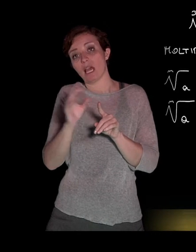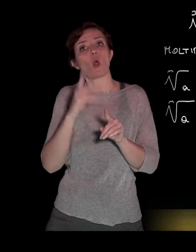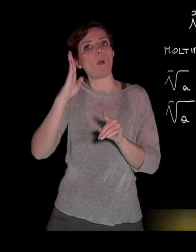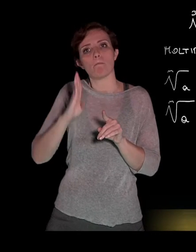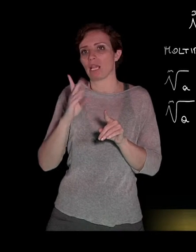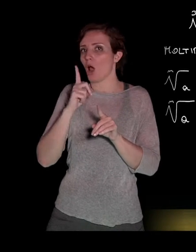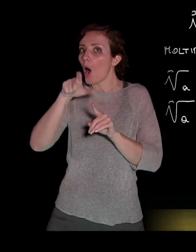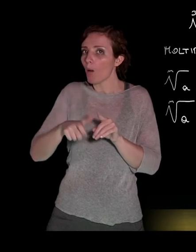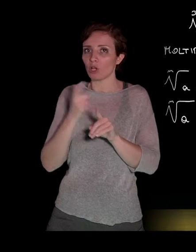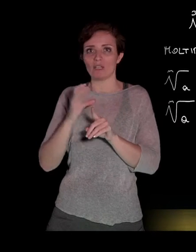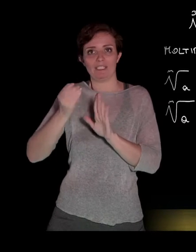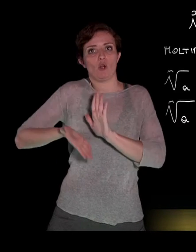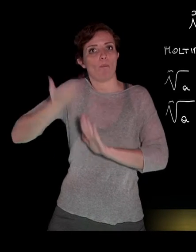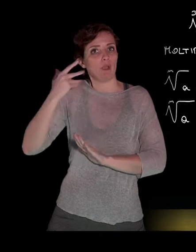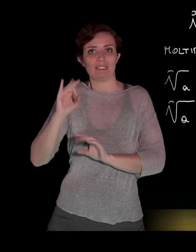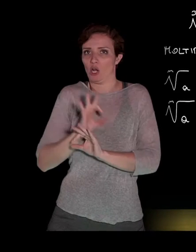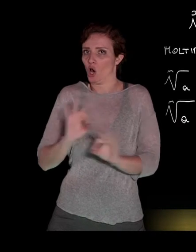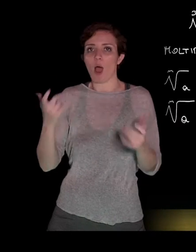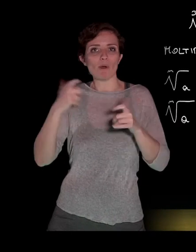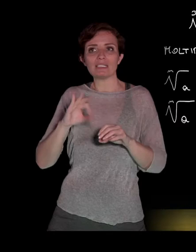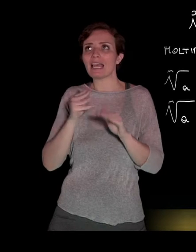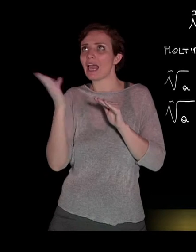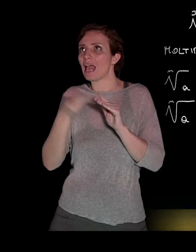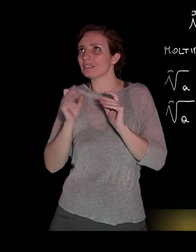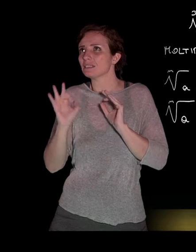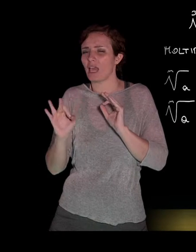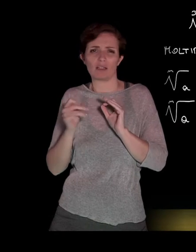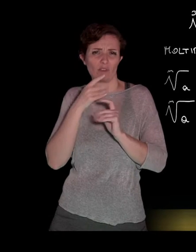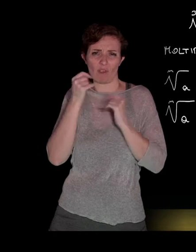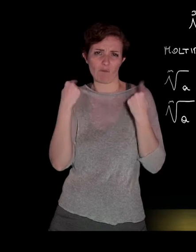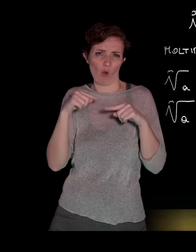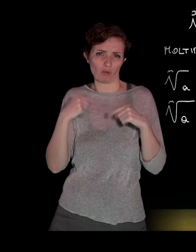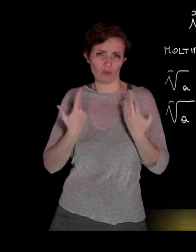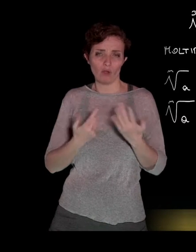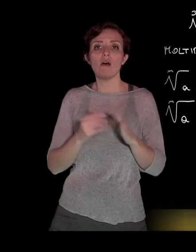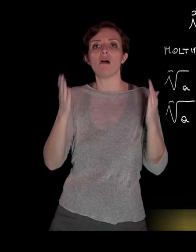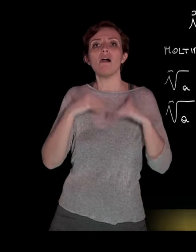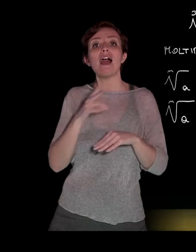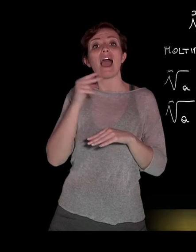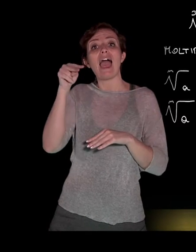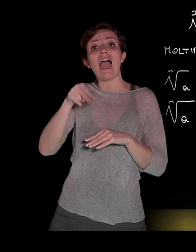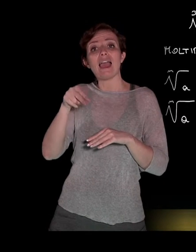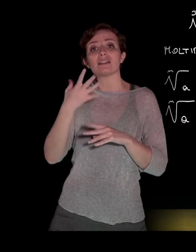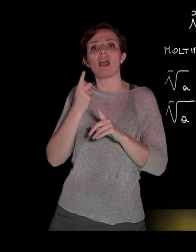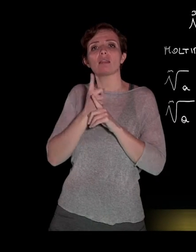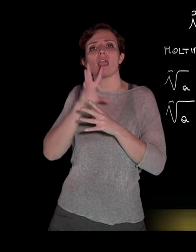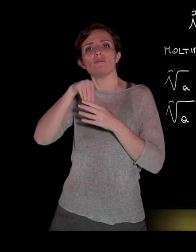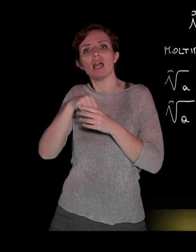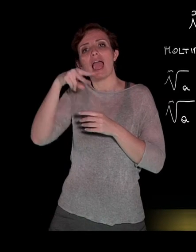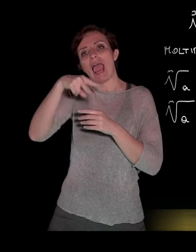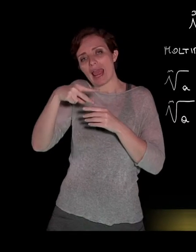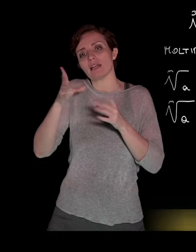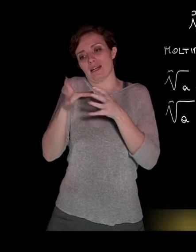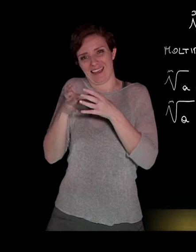nullo perché altrimenti andrebbe priva di significato la scrittura ed n appartenente ad an meno 10